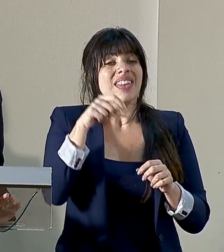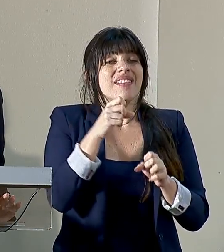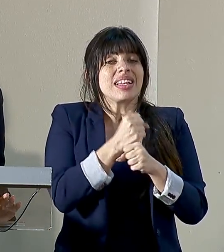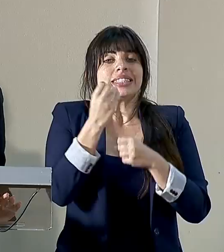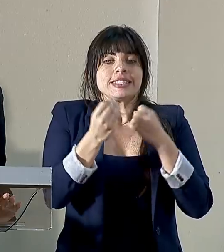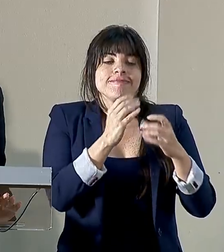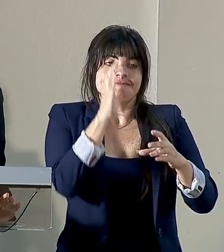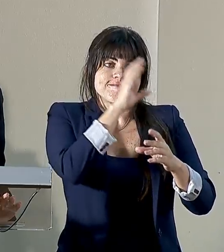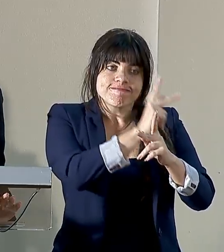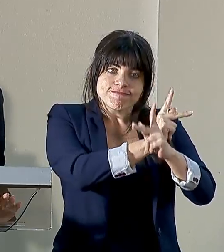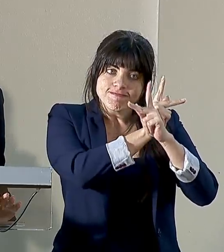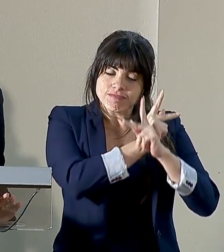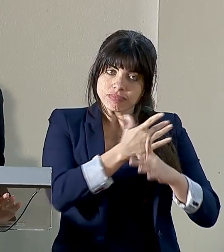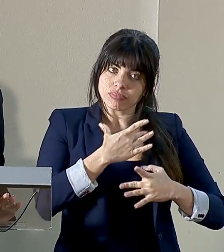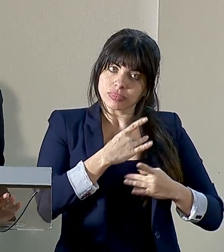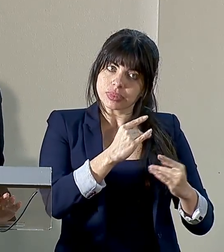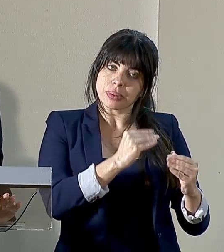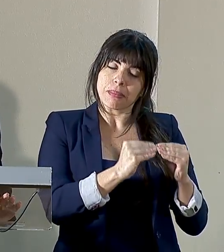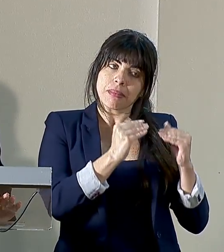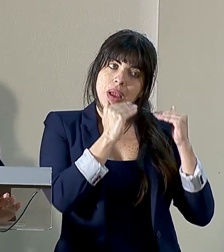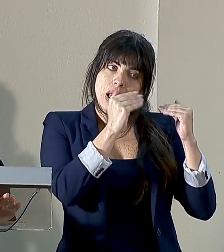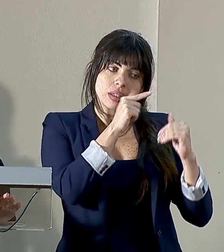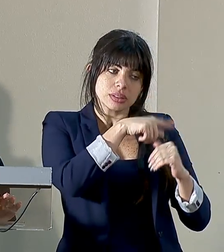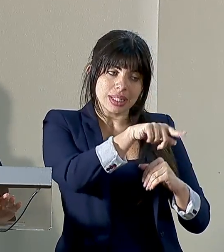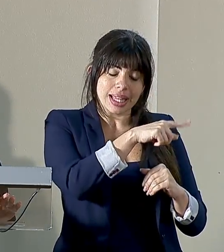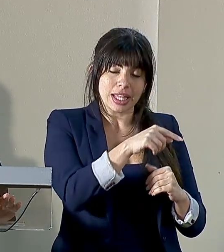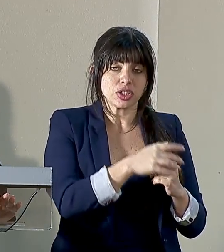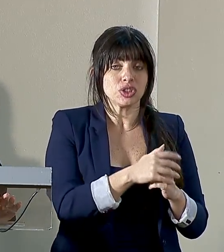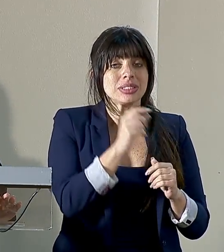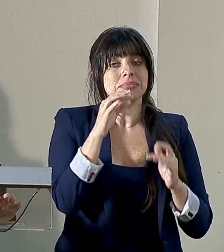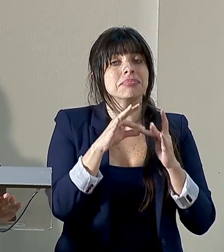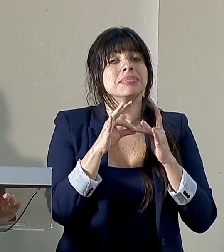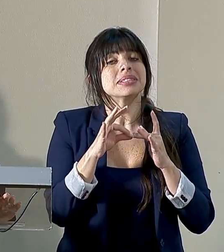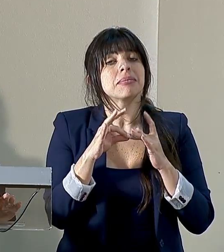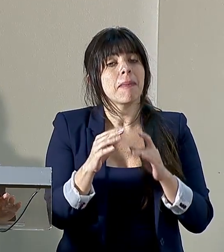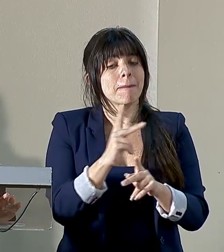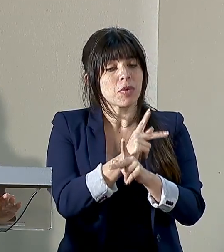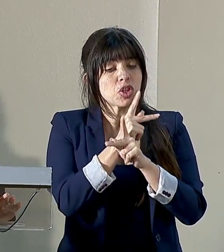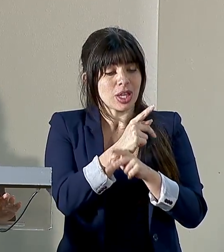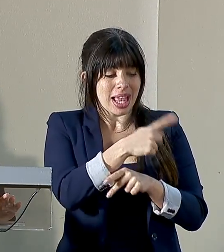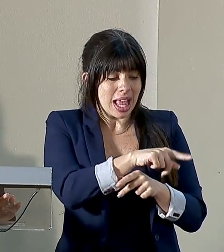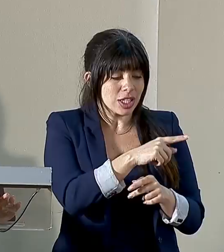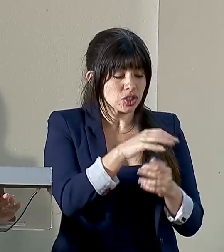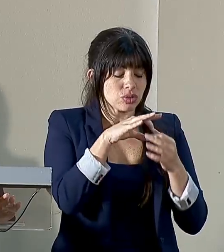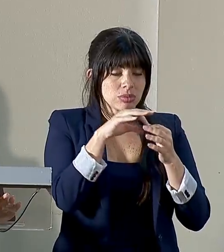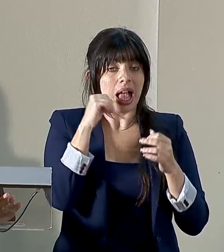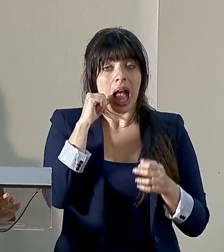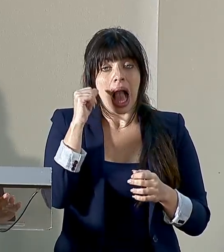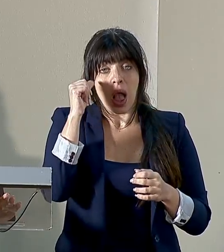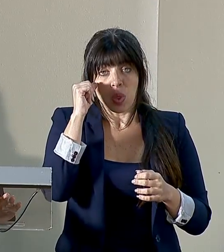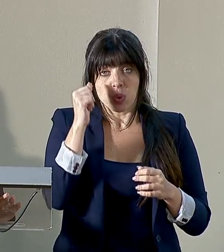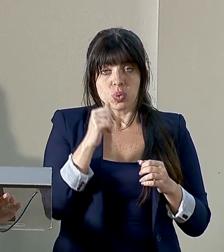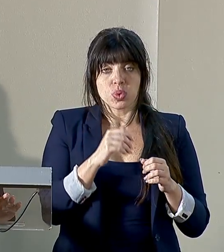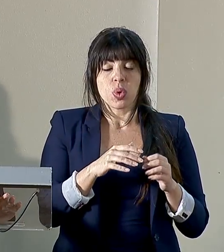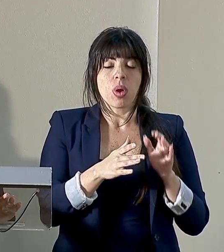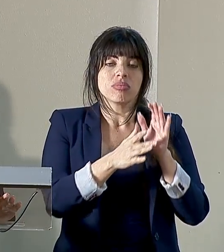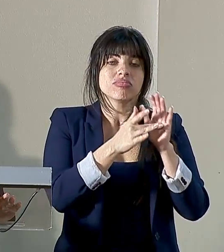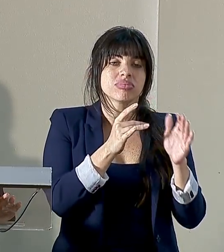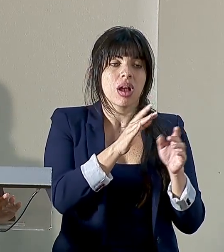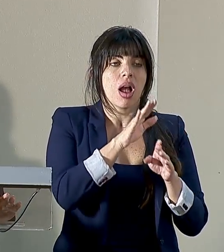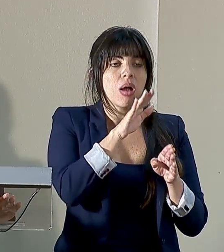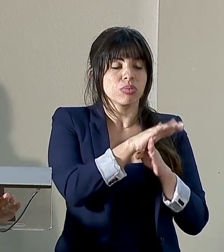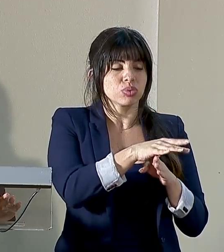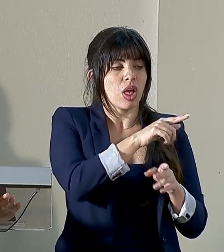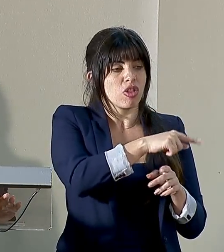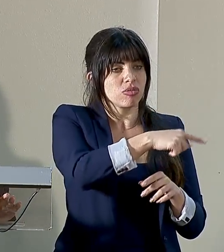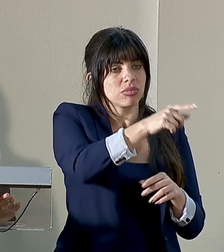es proteger el interés superior de ellos y ellas y sobre todo protegerlos del adulto abusador que los